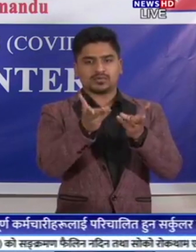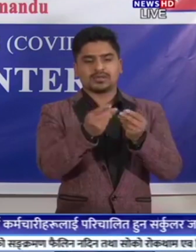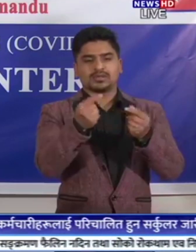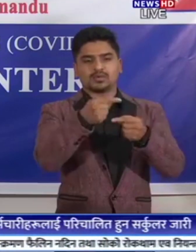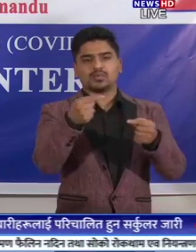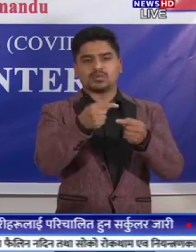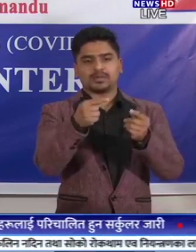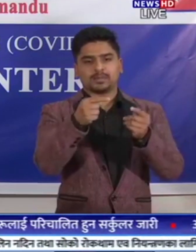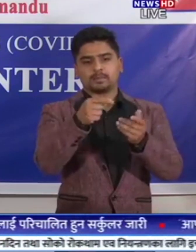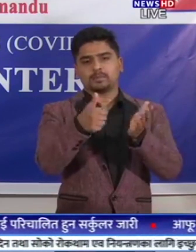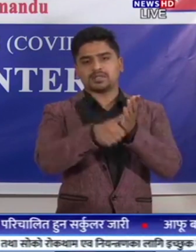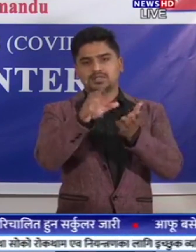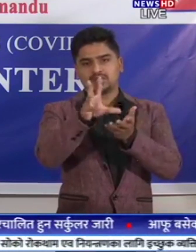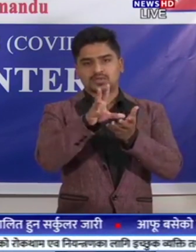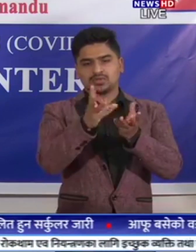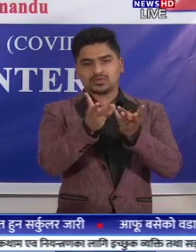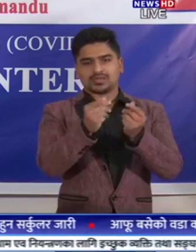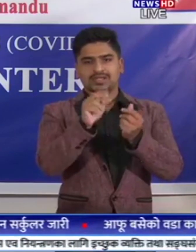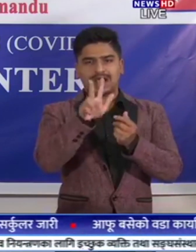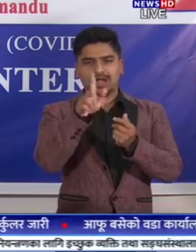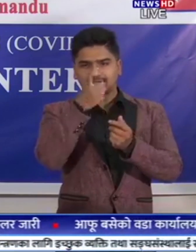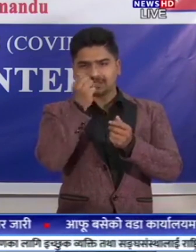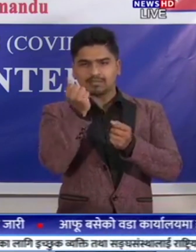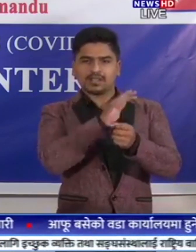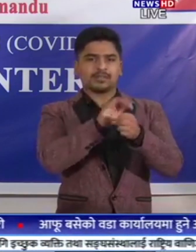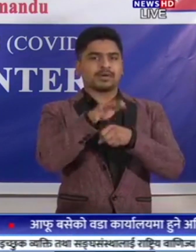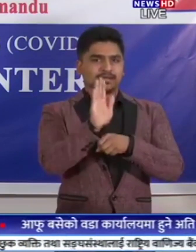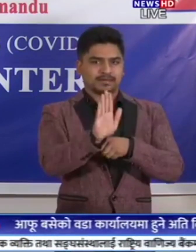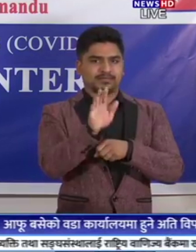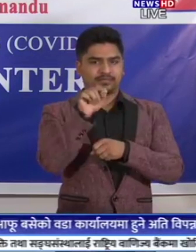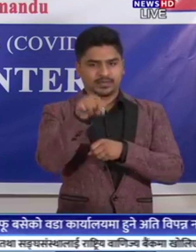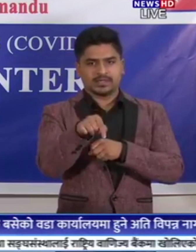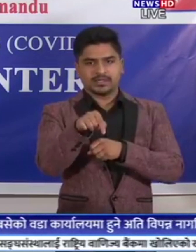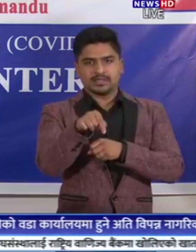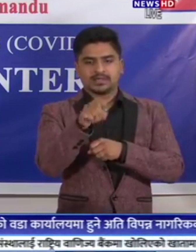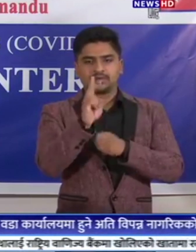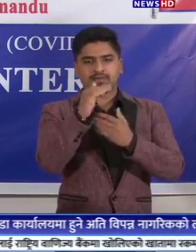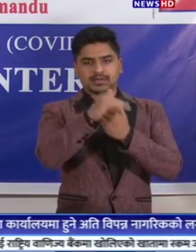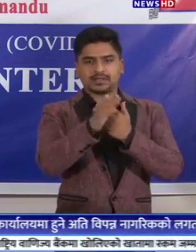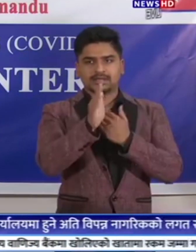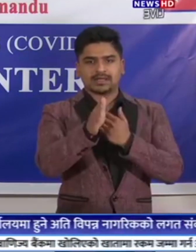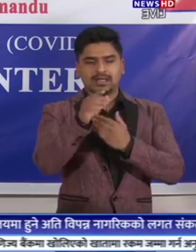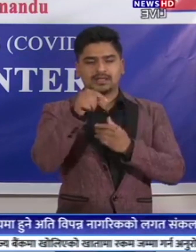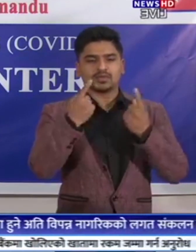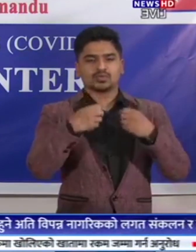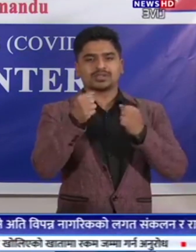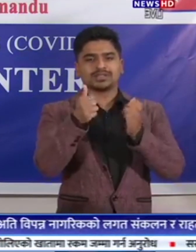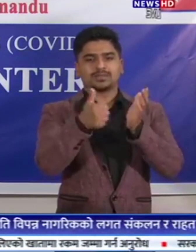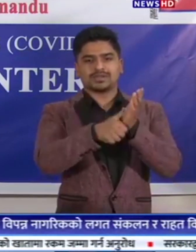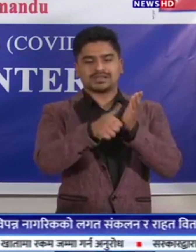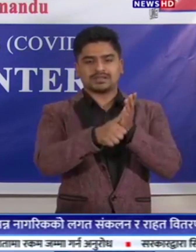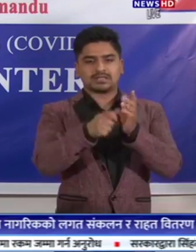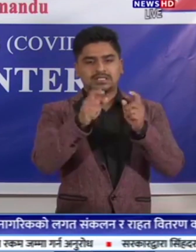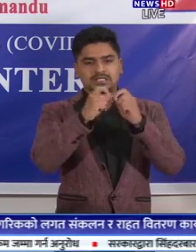नमुना परिक्षेन क संख्या चाई, आर से बंदा बड़ी छ, ये शरी एर्दाख्यरी अब हामिले जुन्, यो स्वास्थे परिक्षेन को